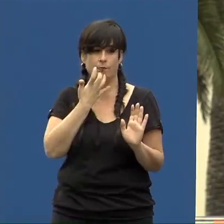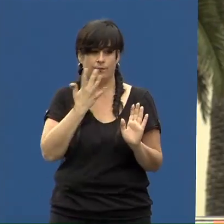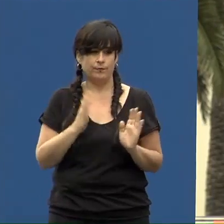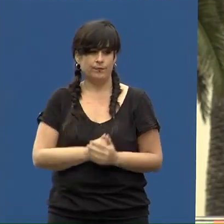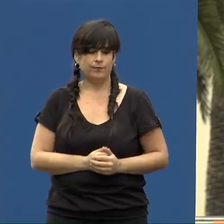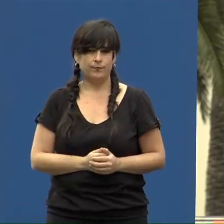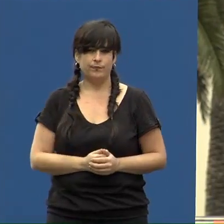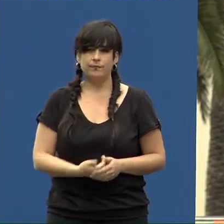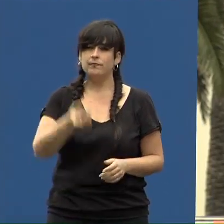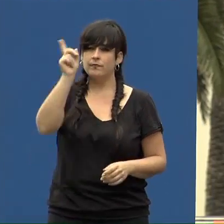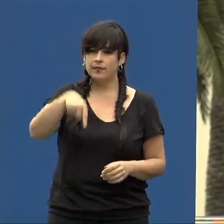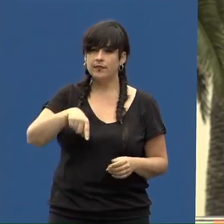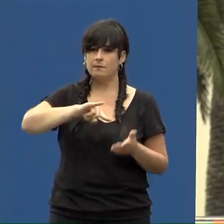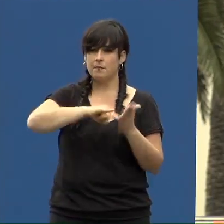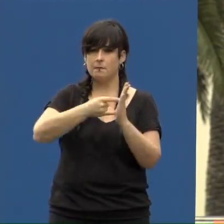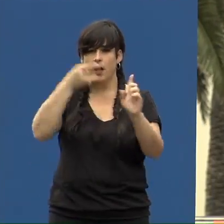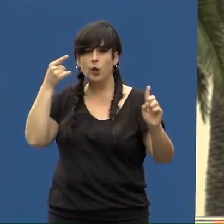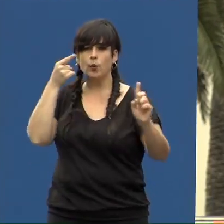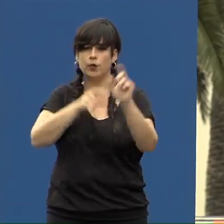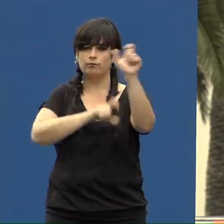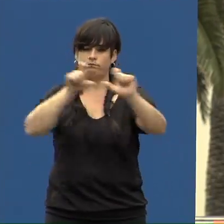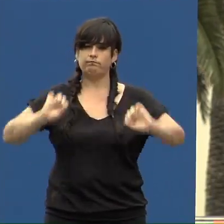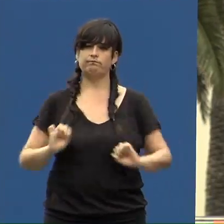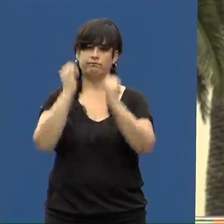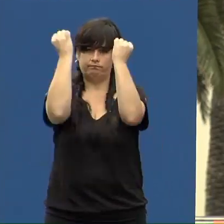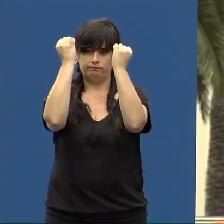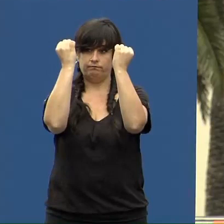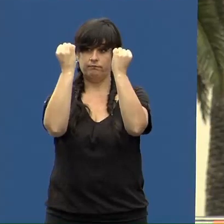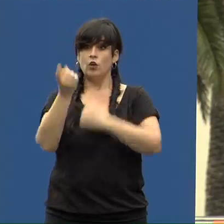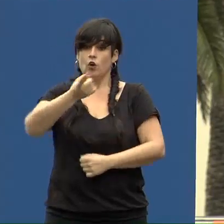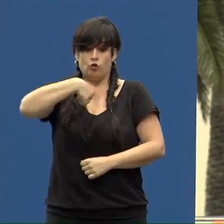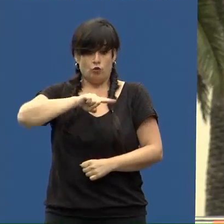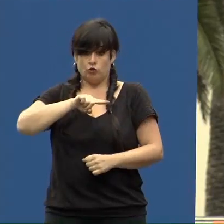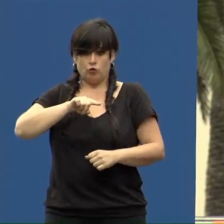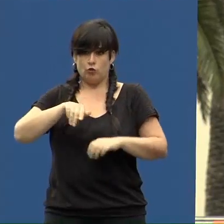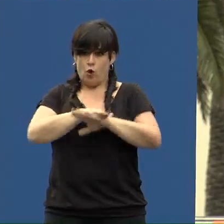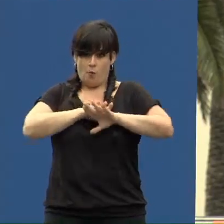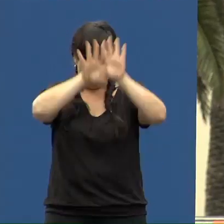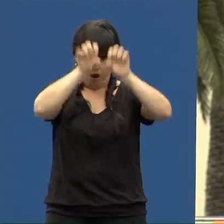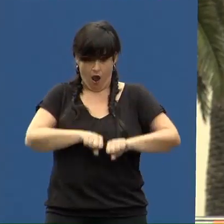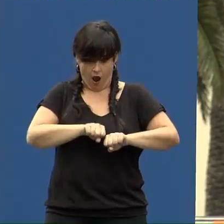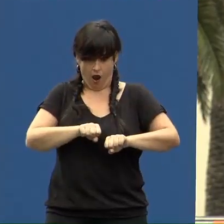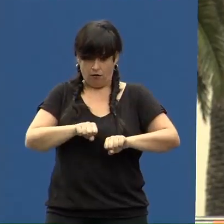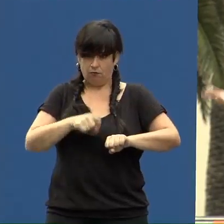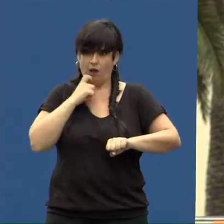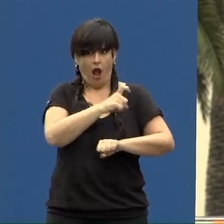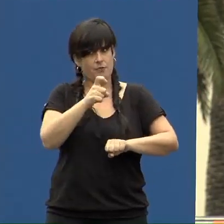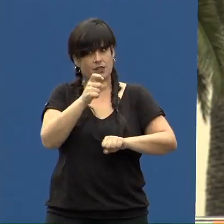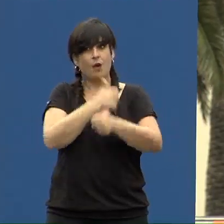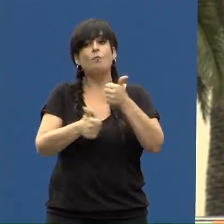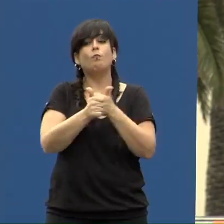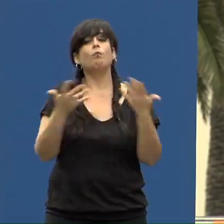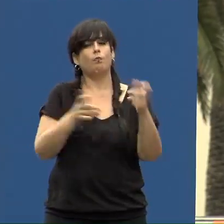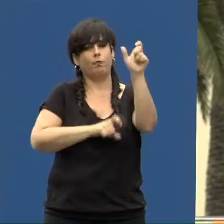Estamos haciendo un plan de rescate ciudadano. Desde que llegamos inmediatamente, lo dijimos, la prioridad, las personas. Hemos triplicado